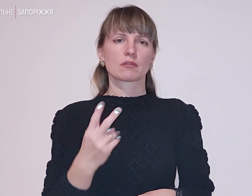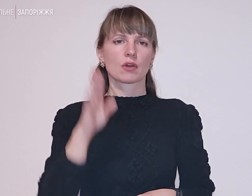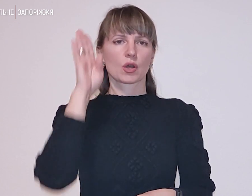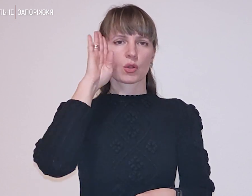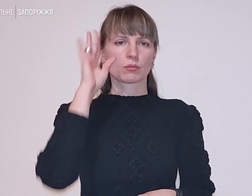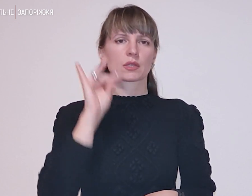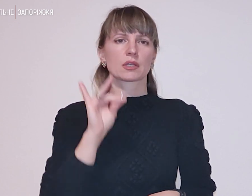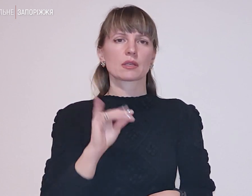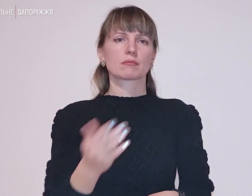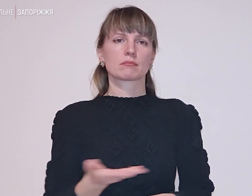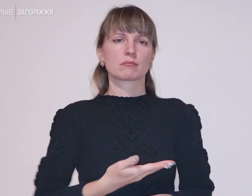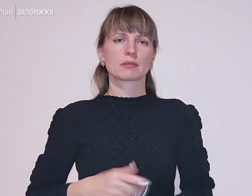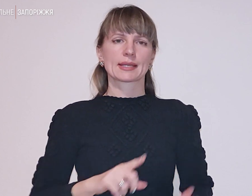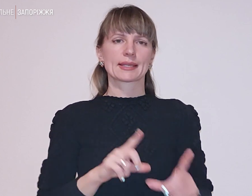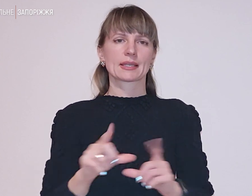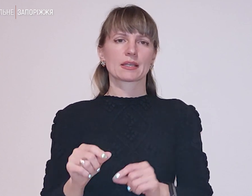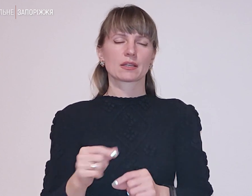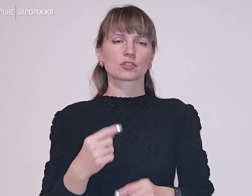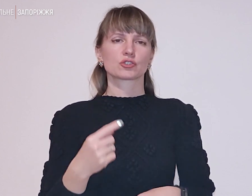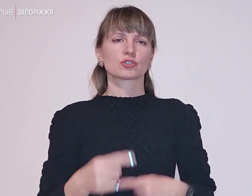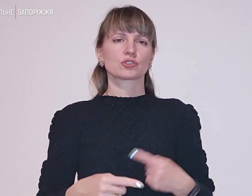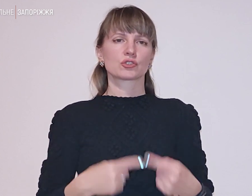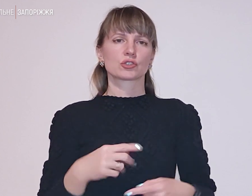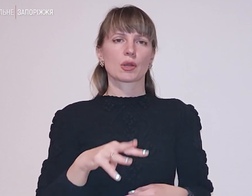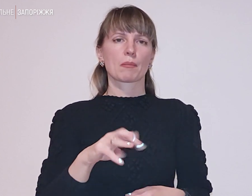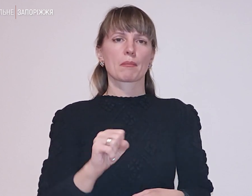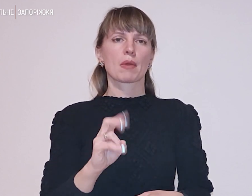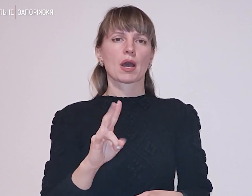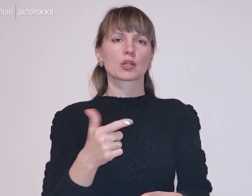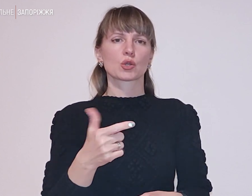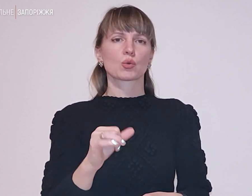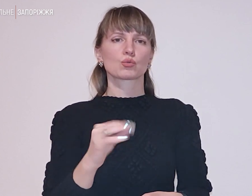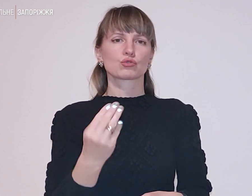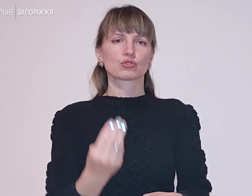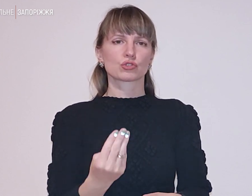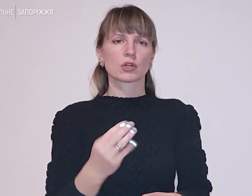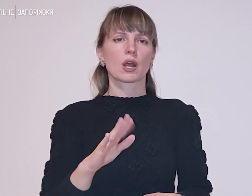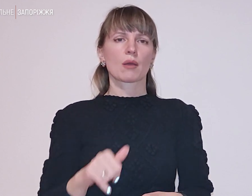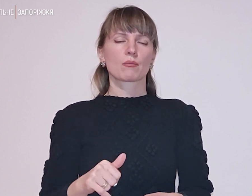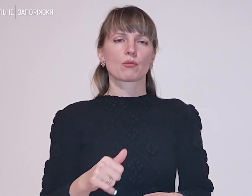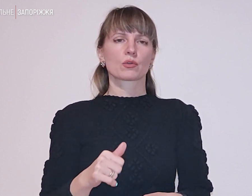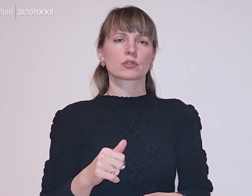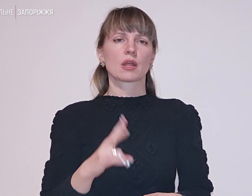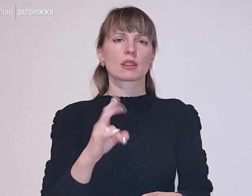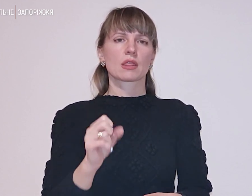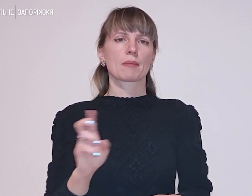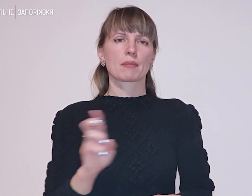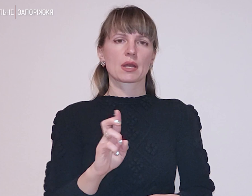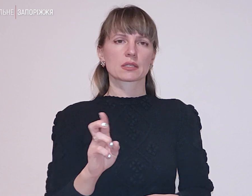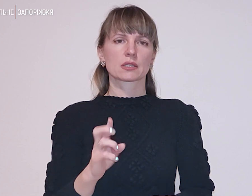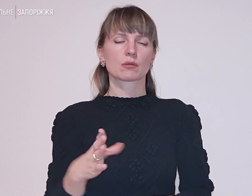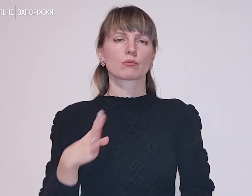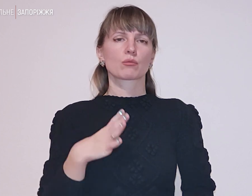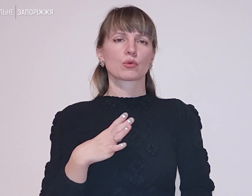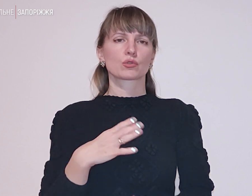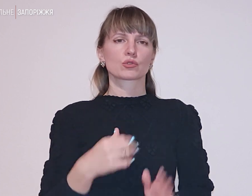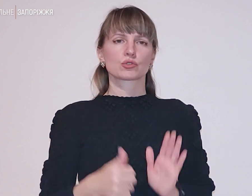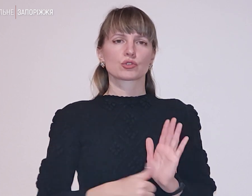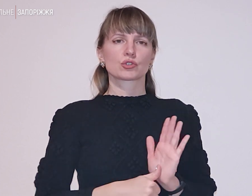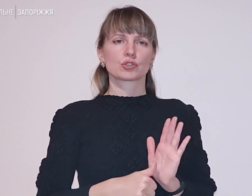ми їхали через Мангуш, а потім на Бердянськ. Да, було 6 блокпостів.